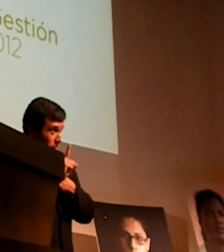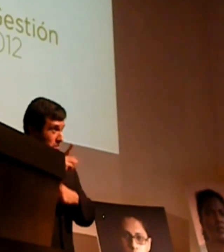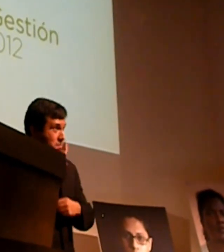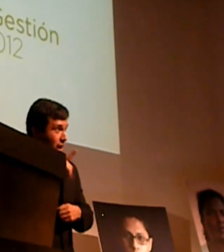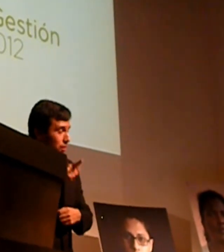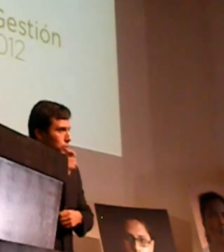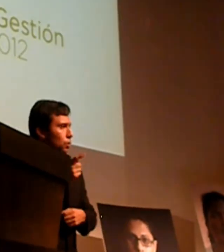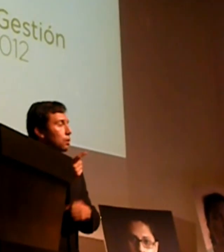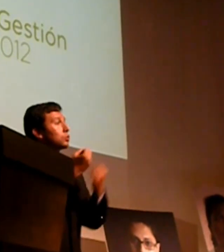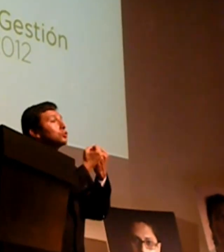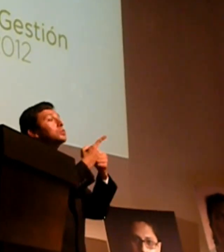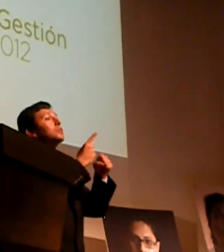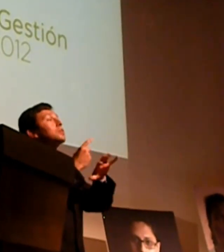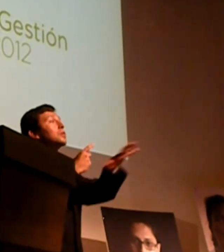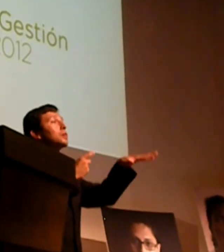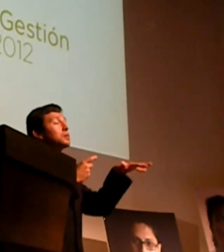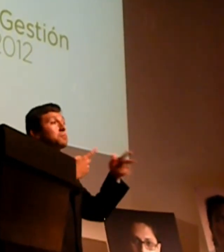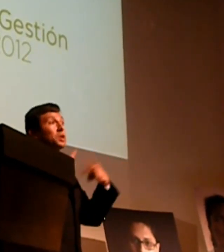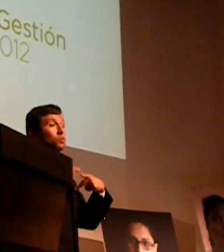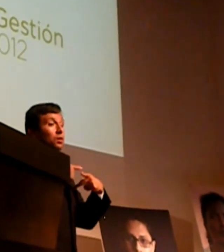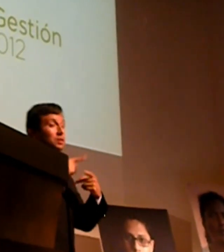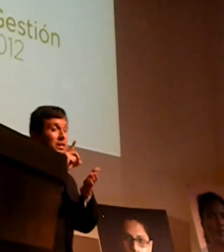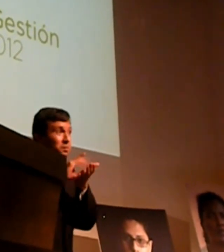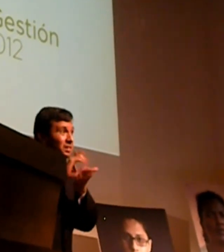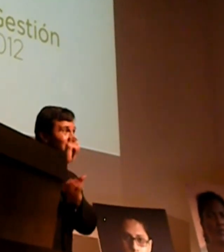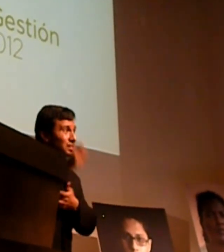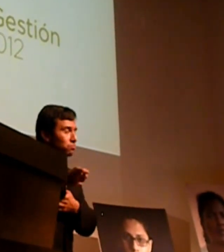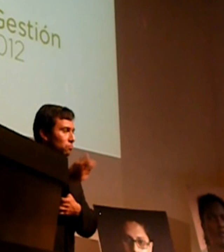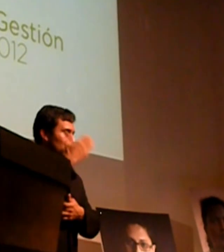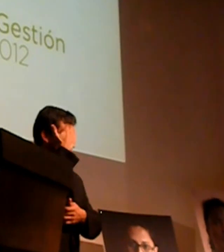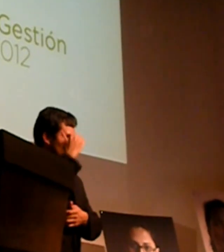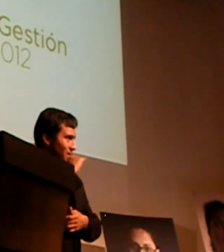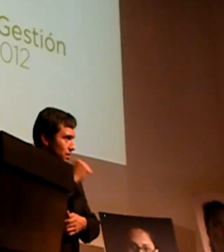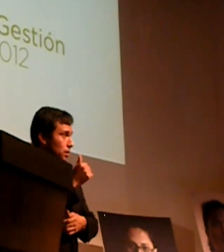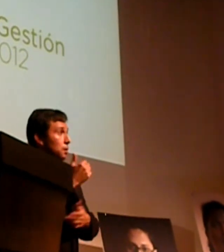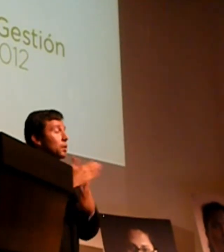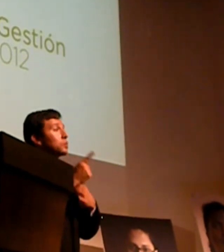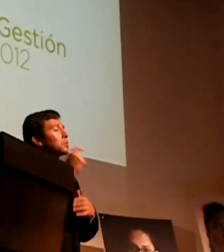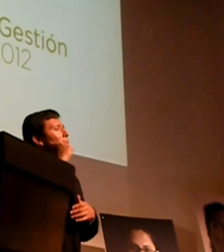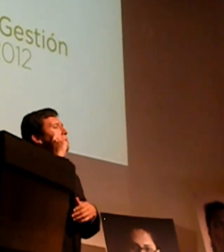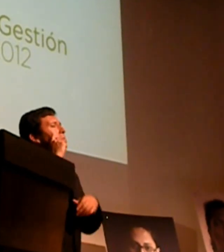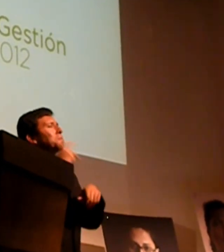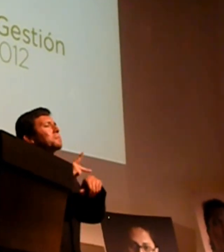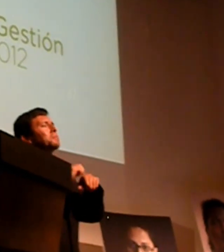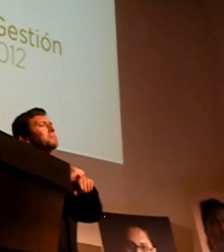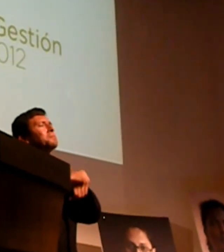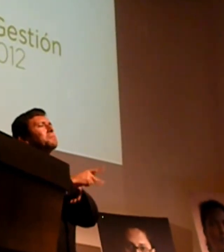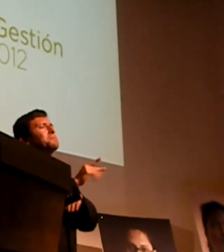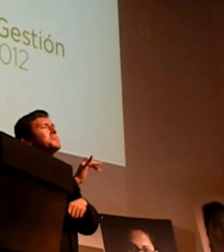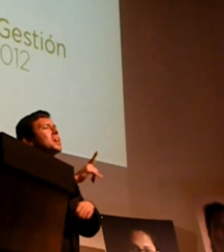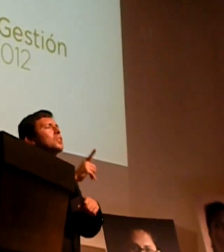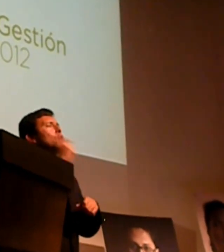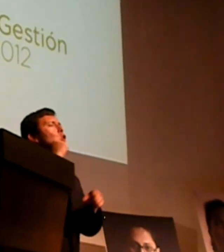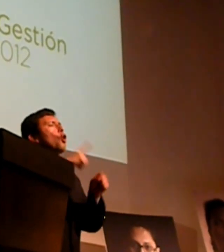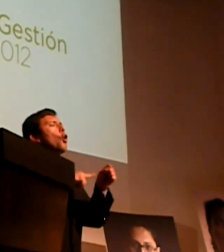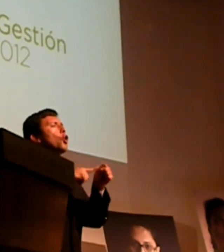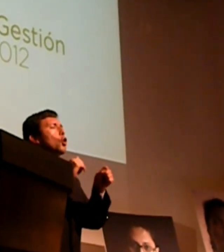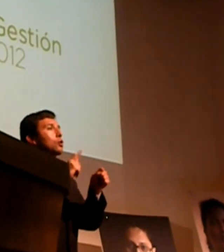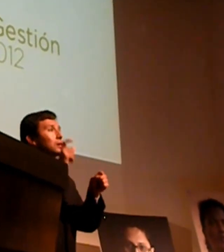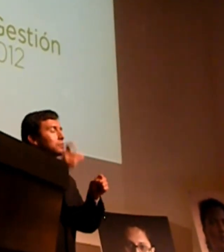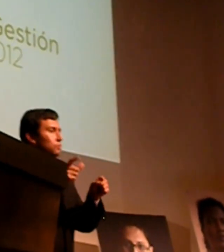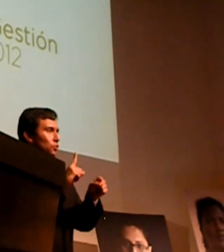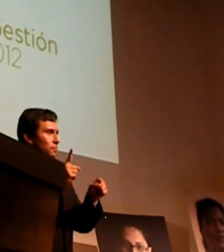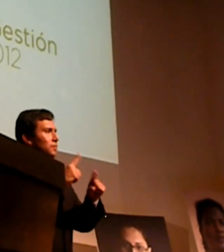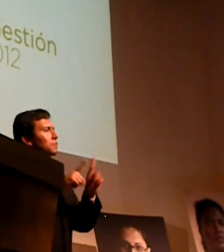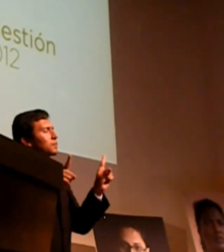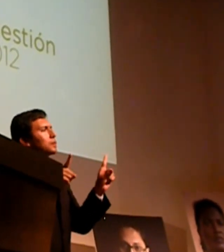para personas sin discapacidad. No es el tono de la piel, sino lo que ello nos representa. No es el tipo de trabajo que se